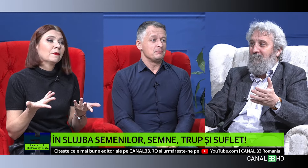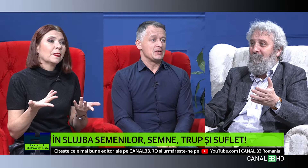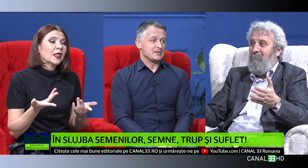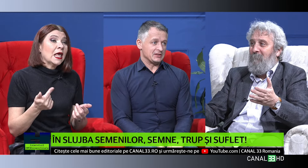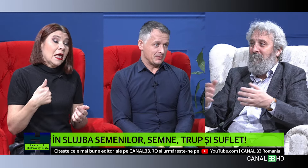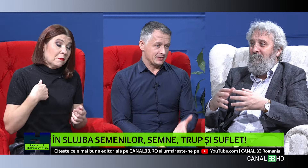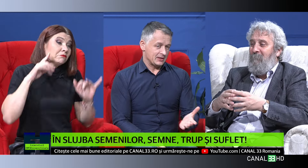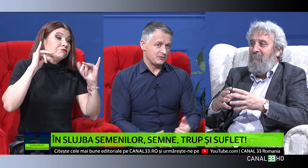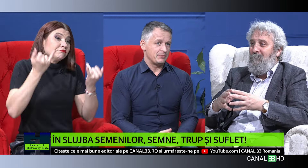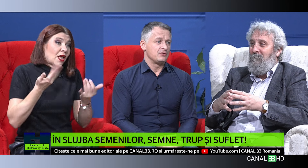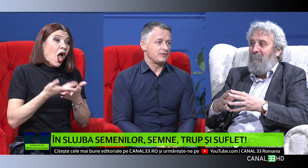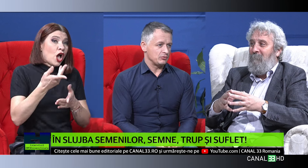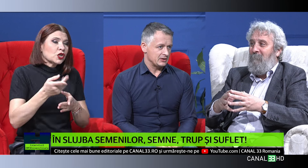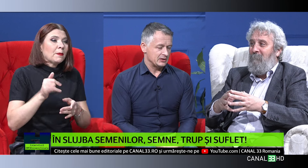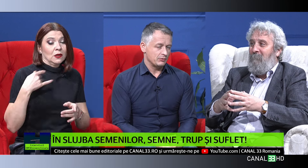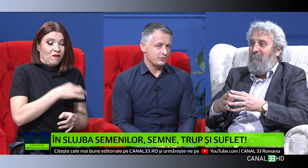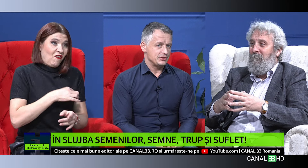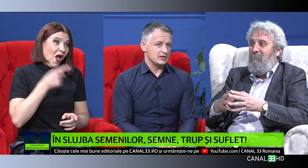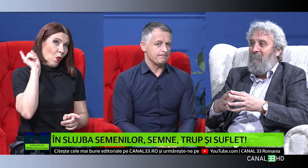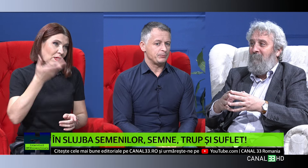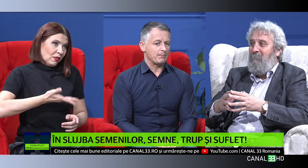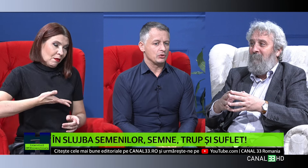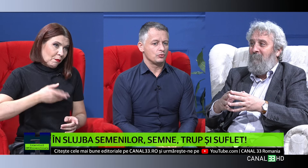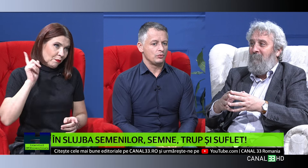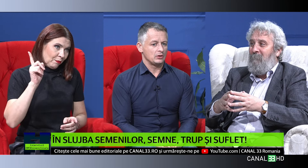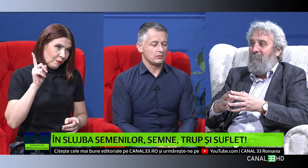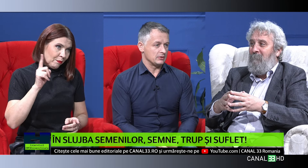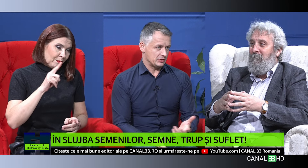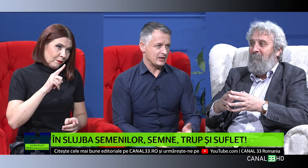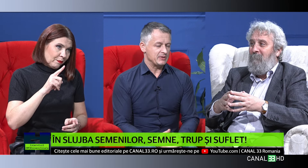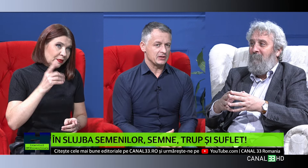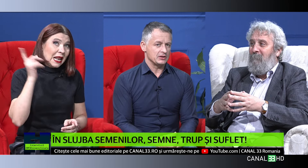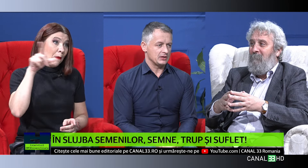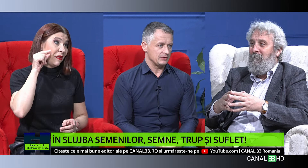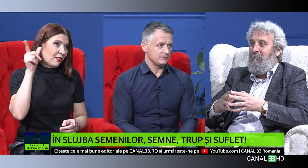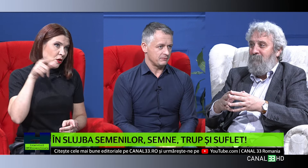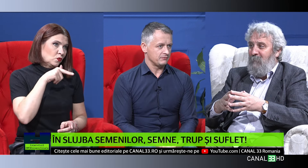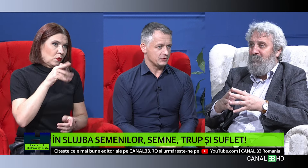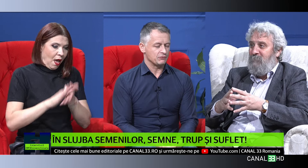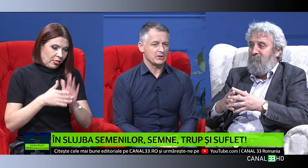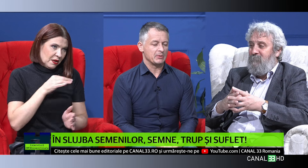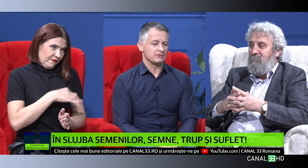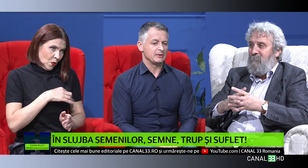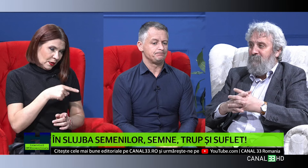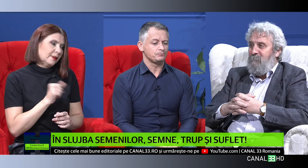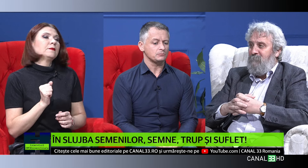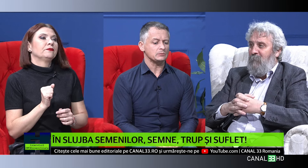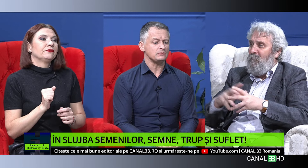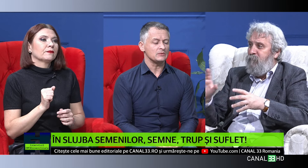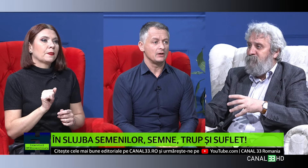Mie mi s-a întâmplat astfel prin Facultatea de Teologie, pentru cea de la Pitești, de care făceam vorbire mai devreme. Care e un punct